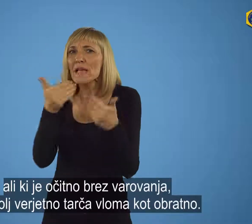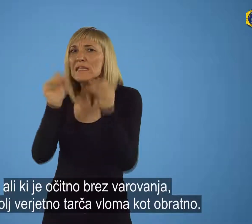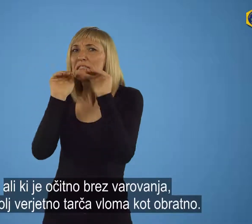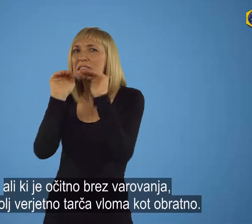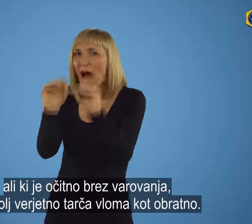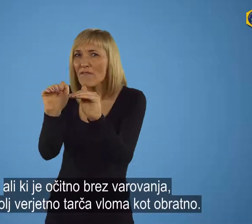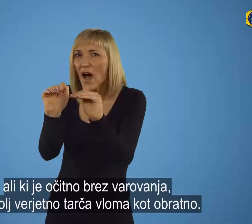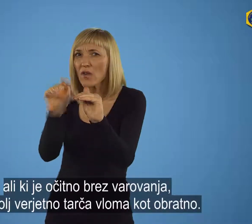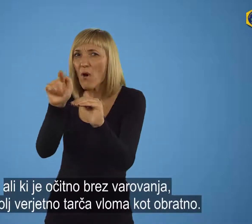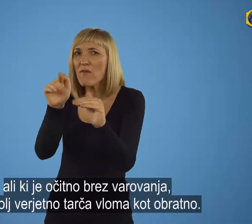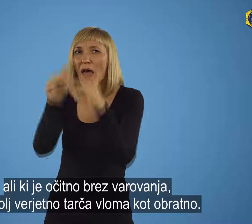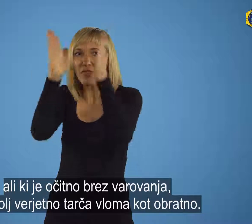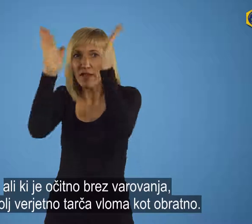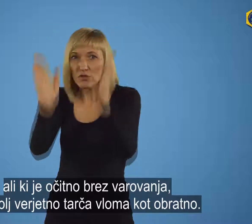tarča vloma kot obratno.